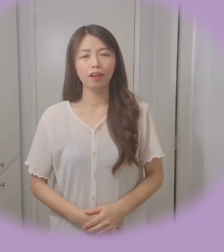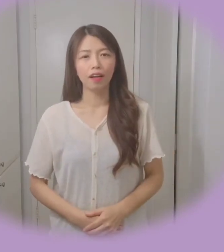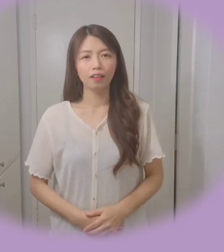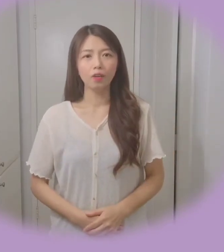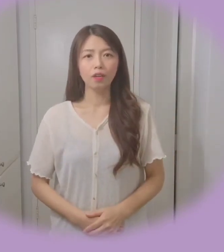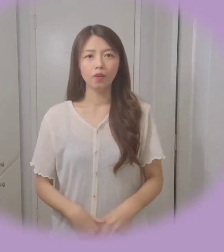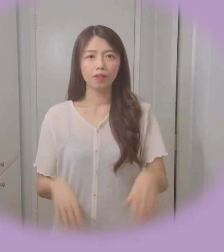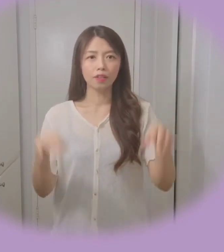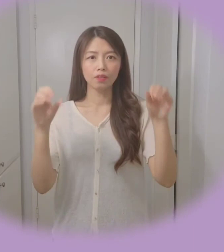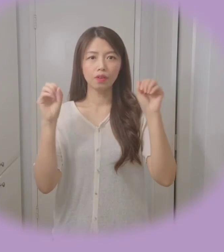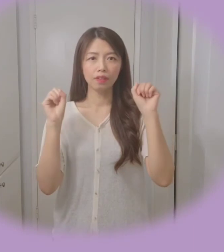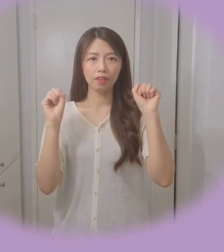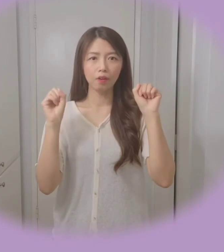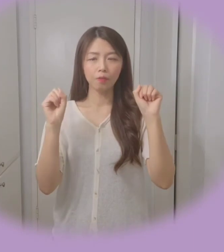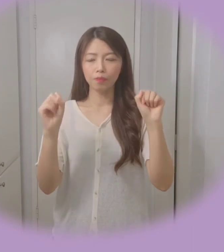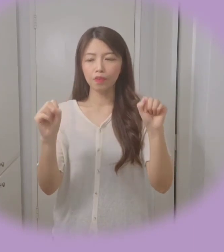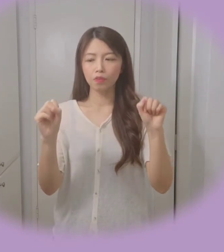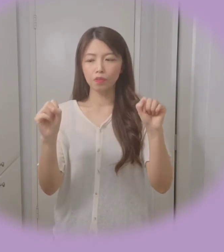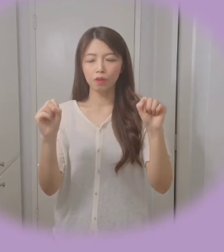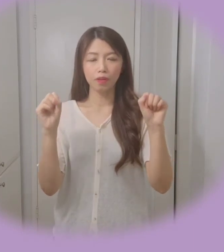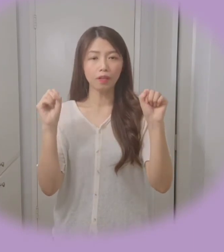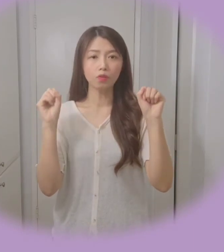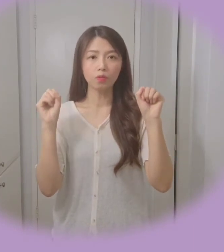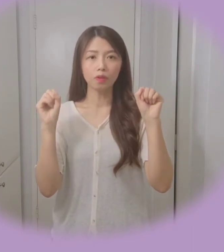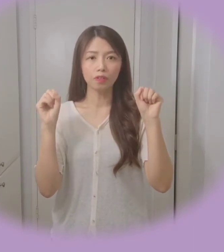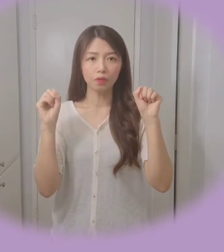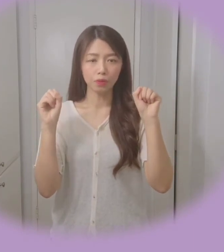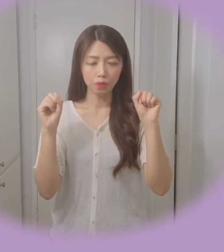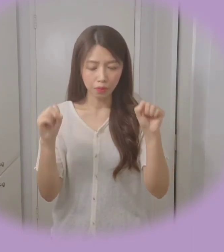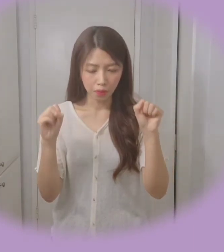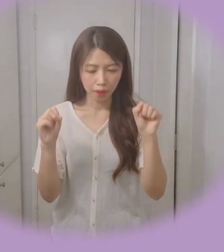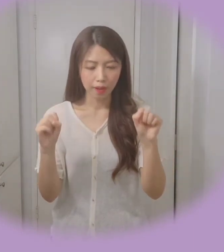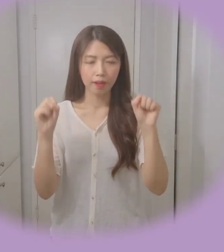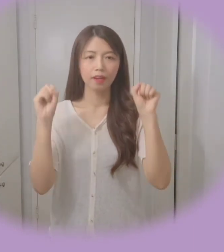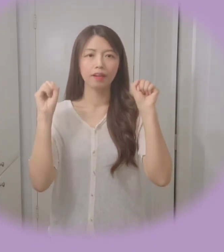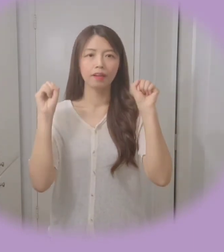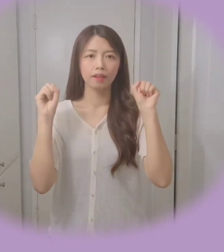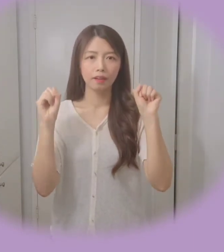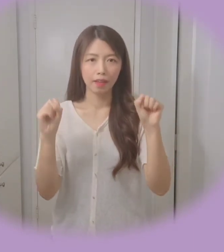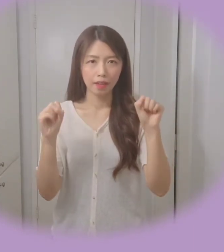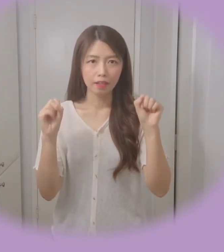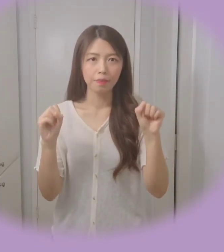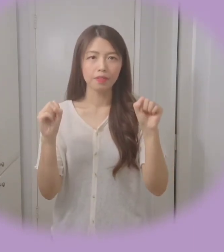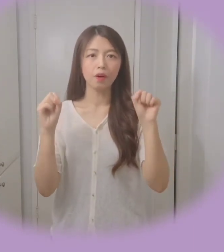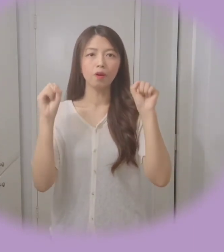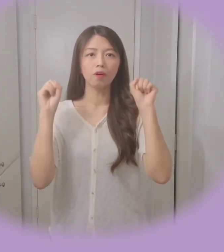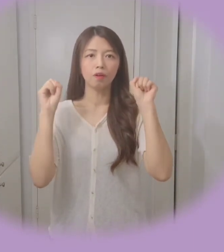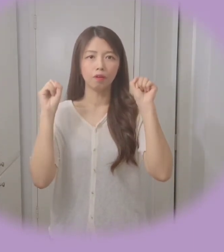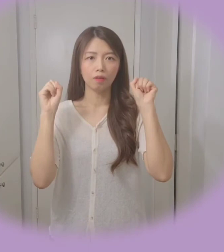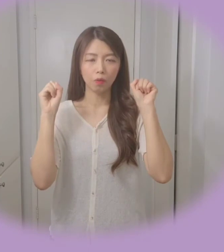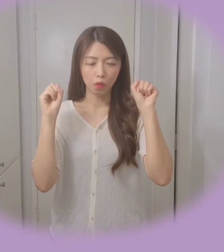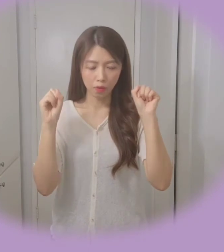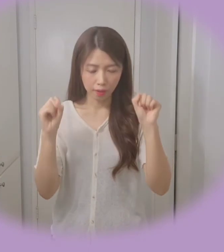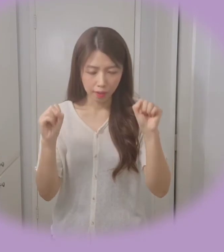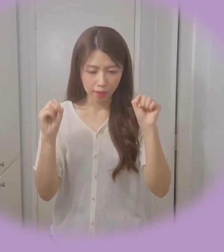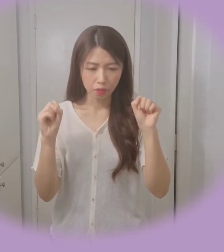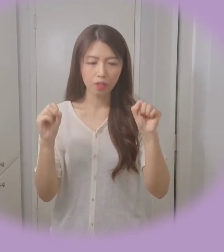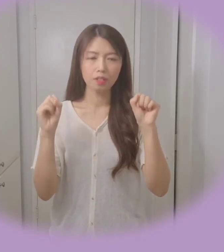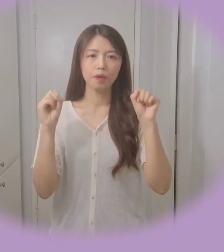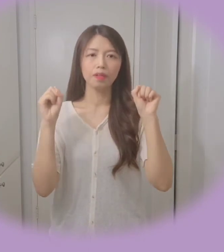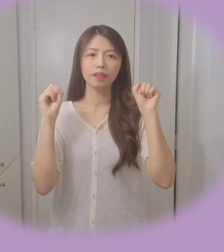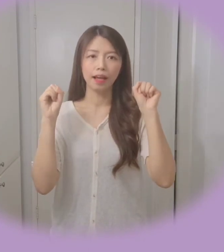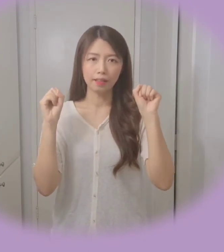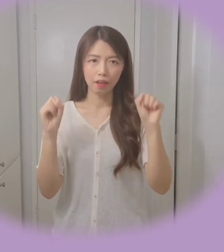안녕. 안녕이라고 하는 뜻의 수어는요. 양손 주먹을 쥐고 이렇게 내리시면서 고개